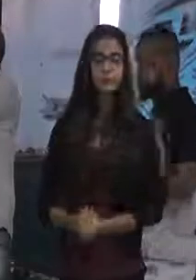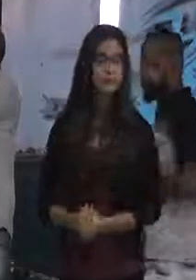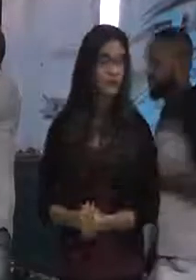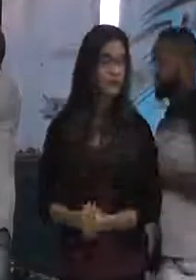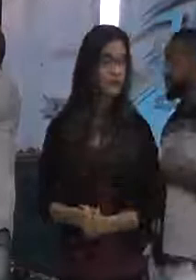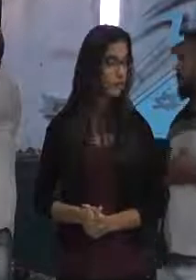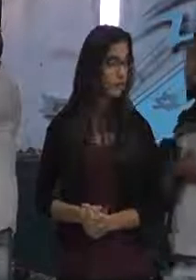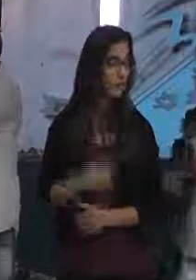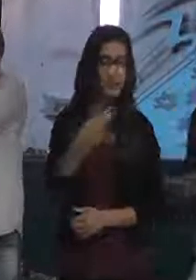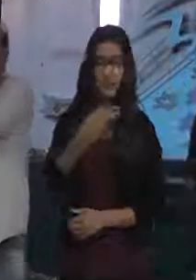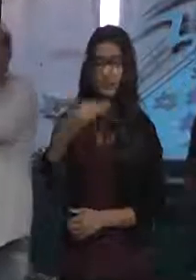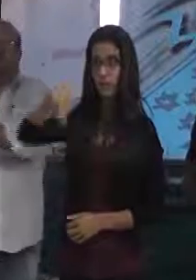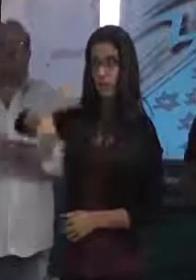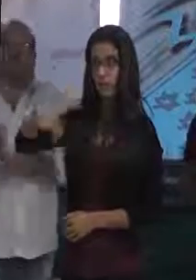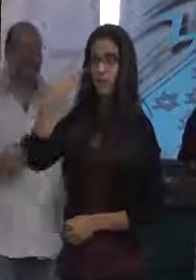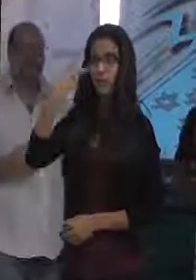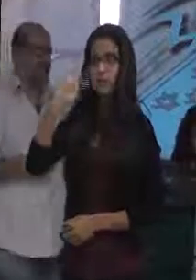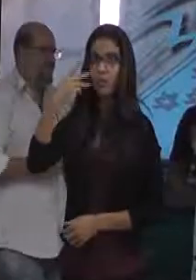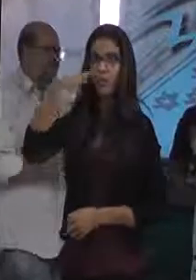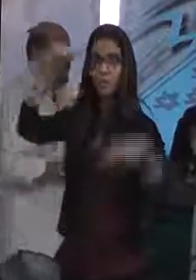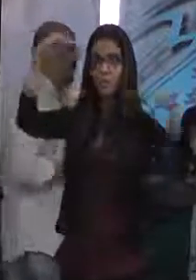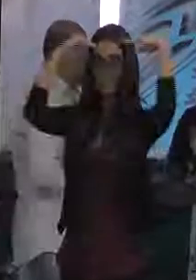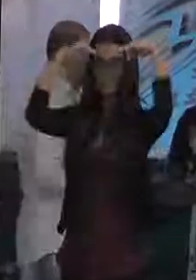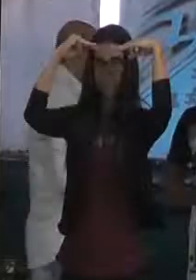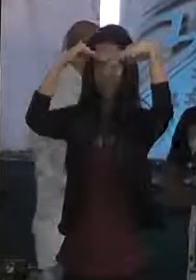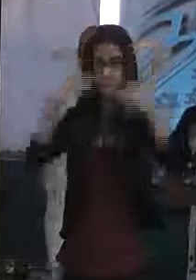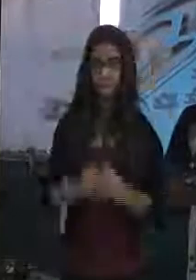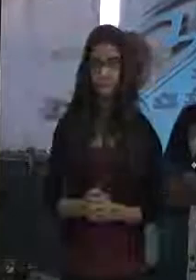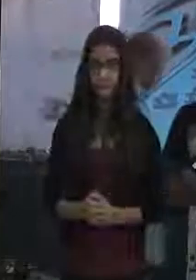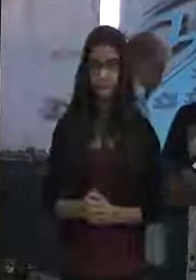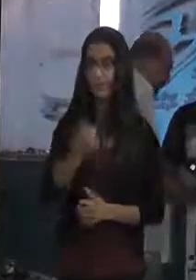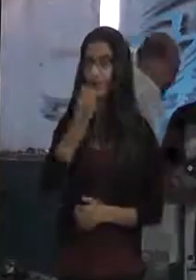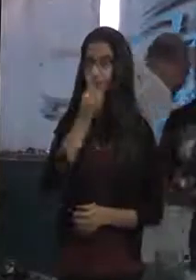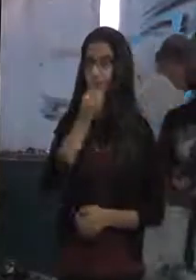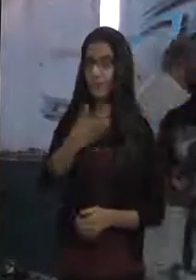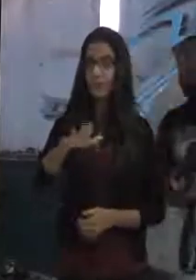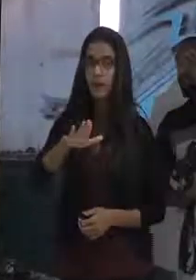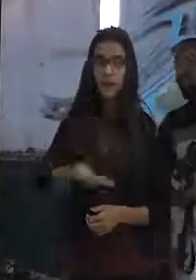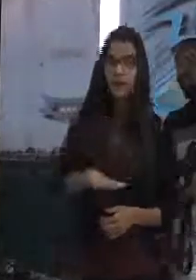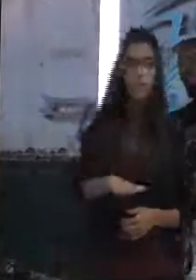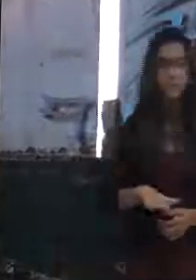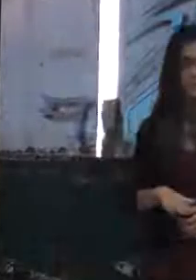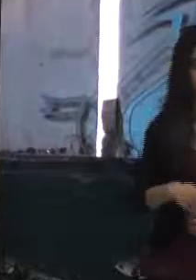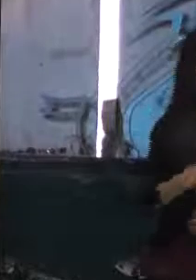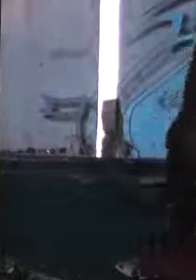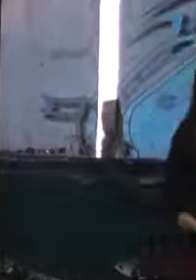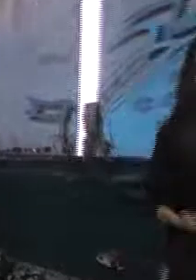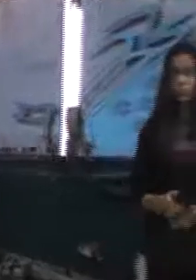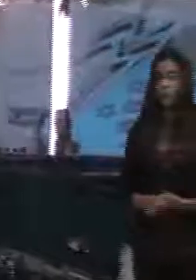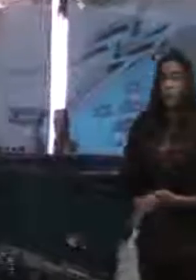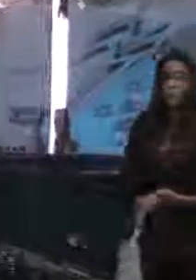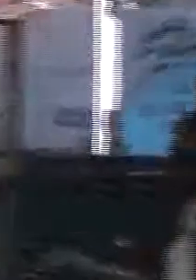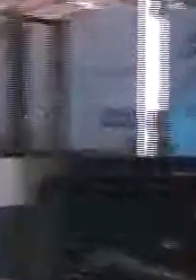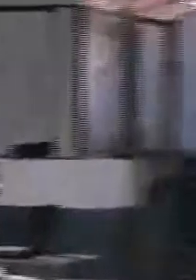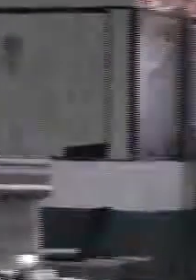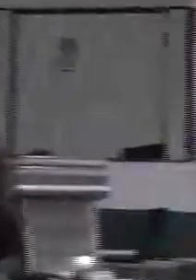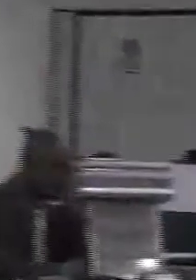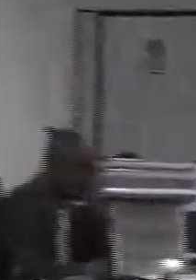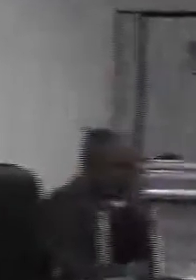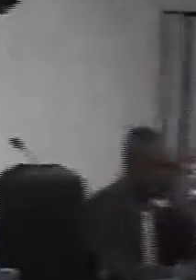3 minutos, vereador Macrise. Boa tarde, senhor presidente. Saúdo a todos e a todas. Senhor